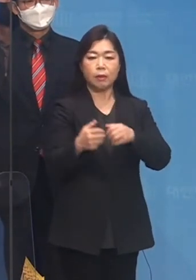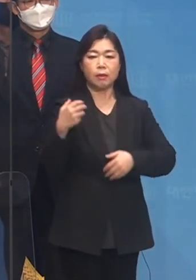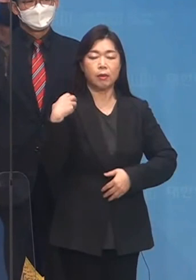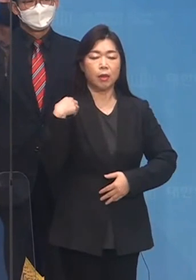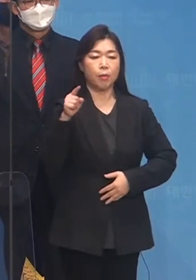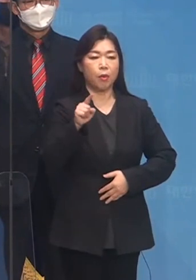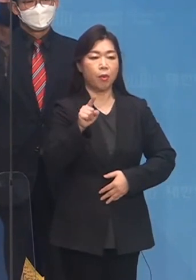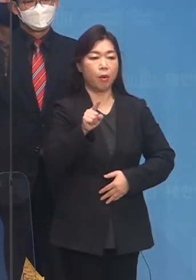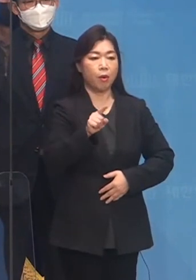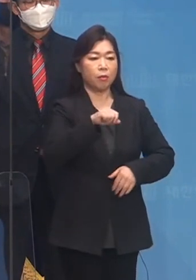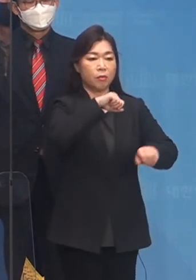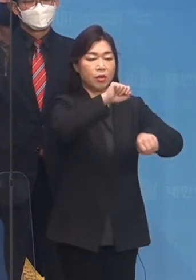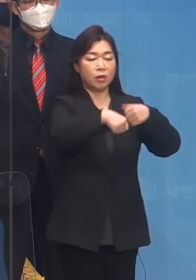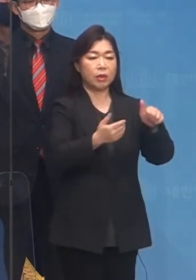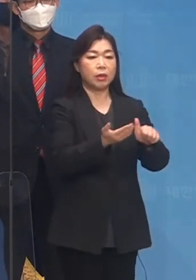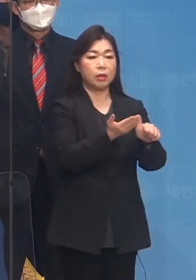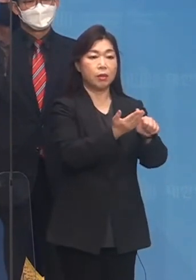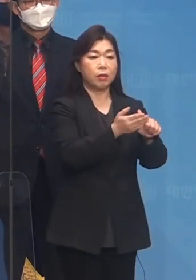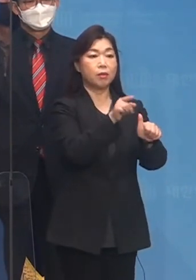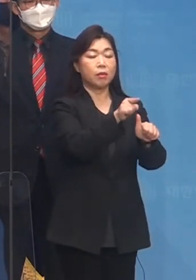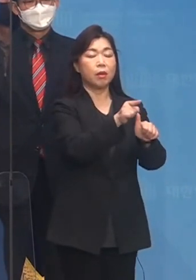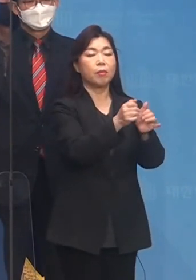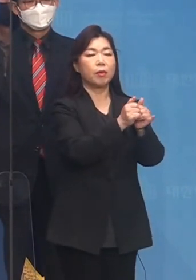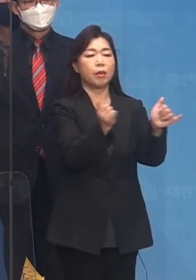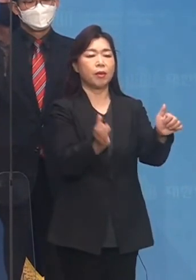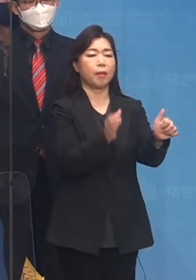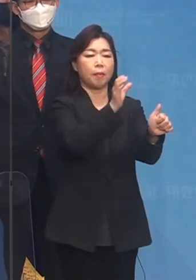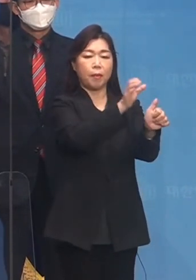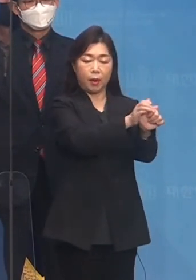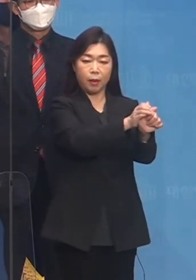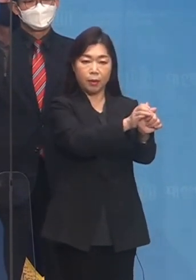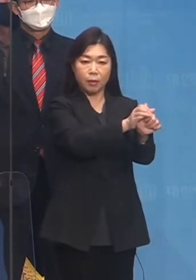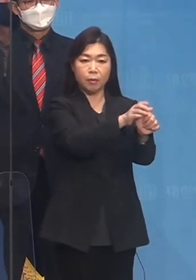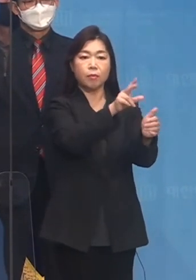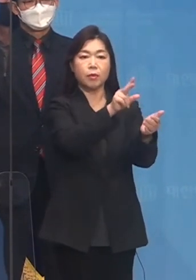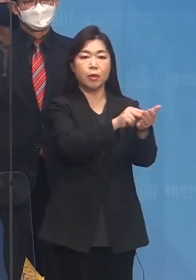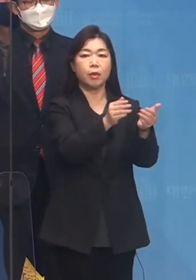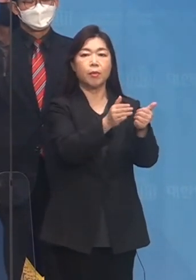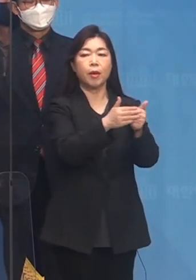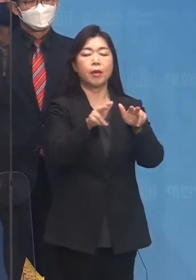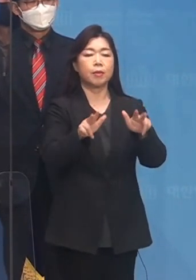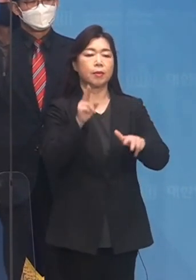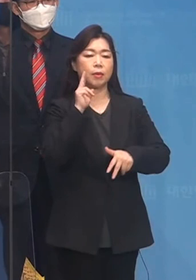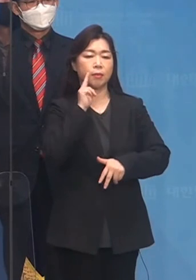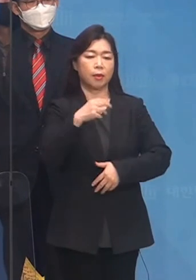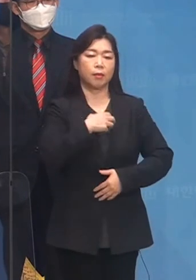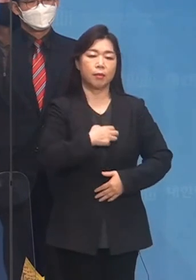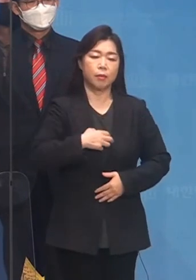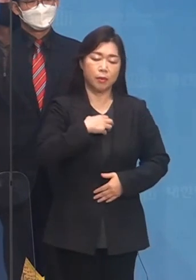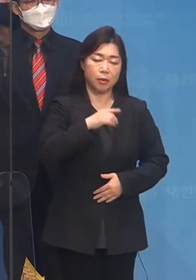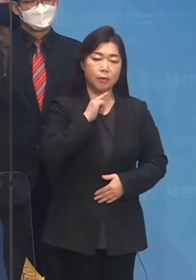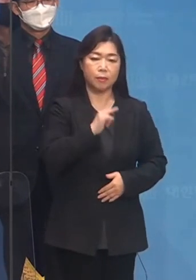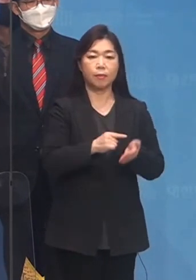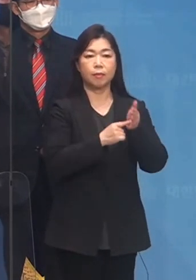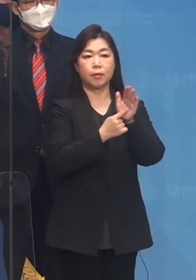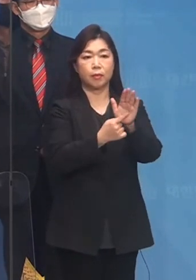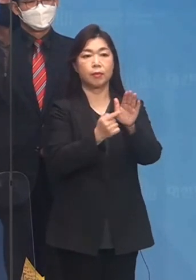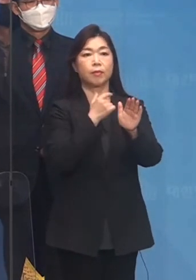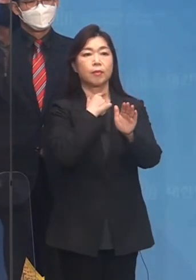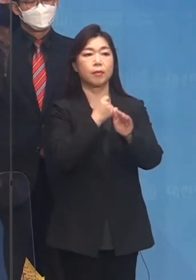축산농가에만 전가하려는 문재인 정부의 행태에 심각한 우려를 표하지 않을 수